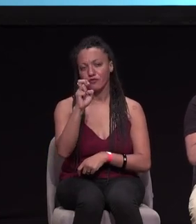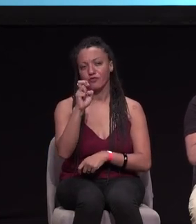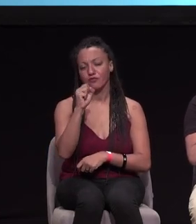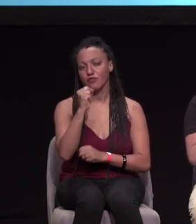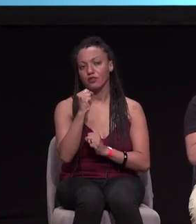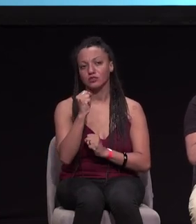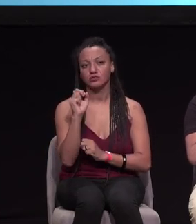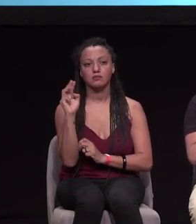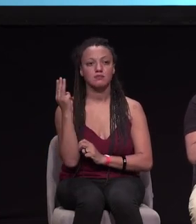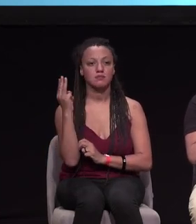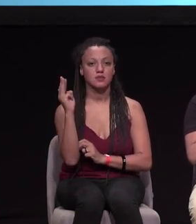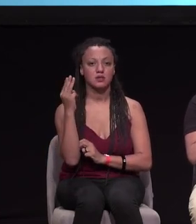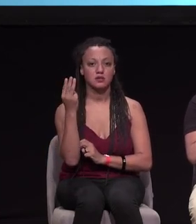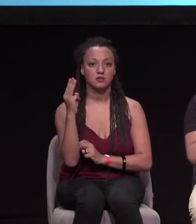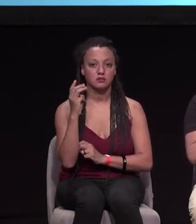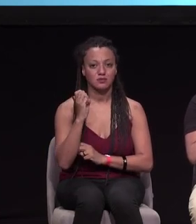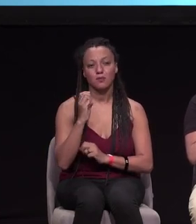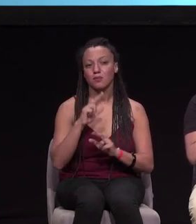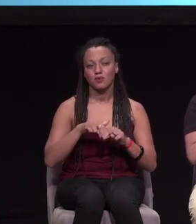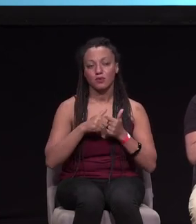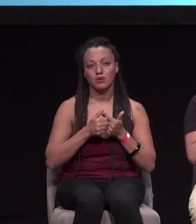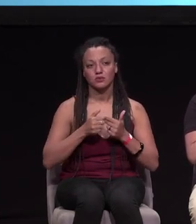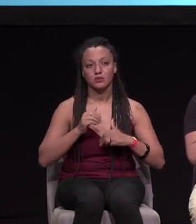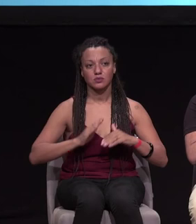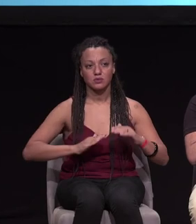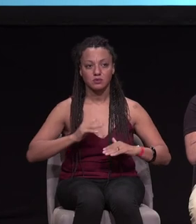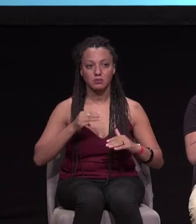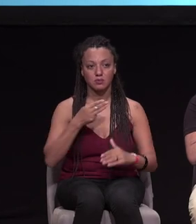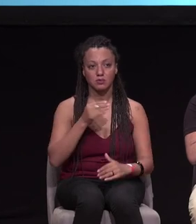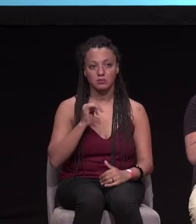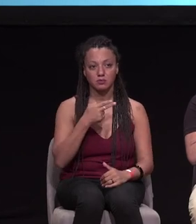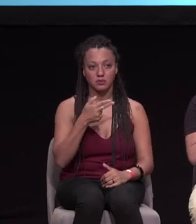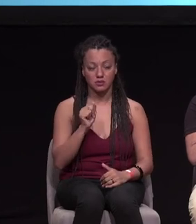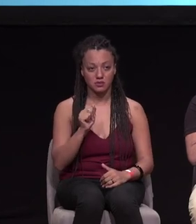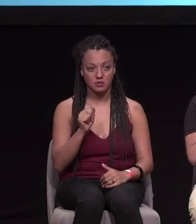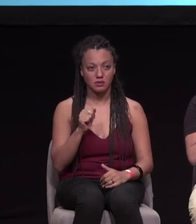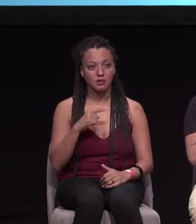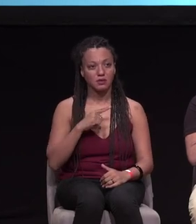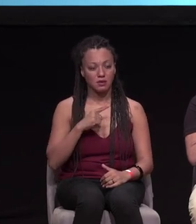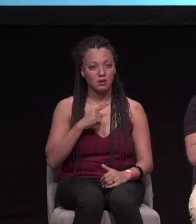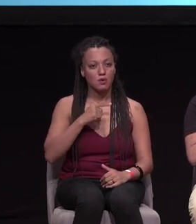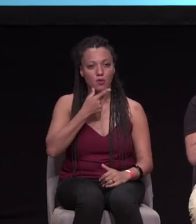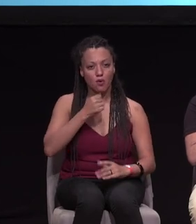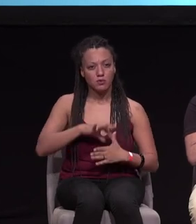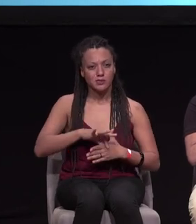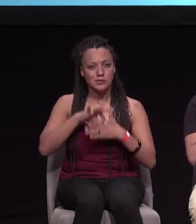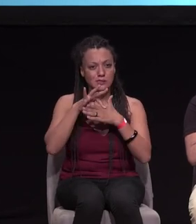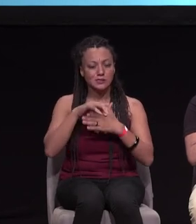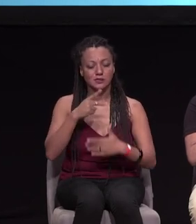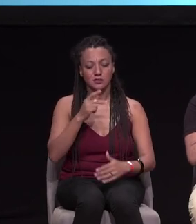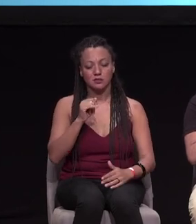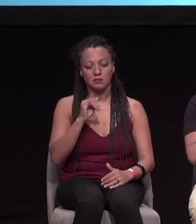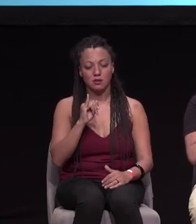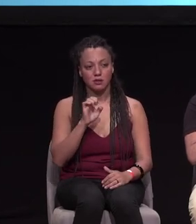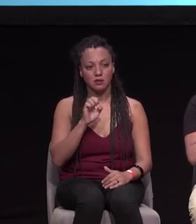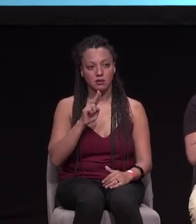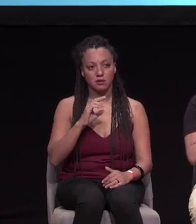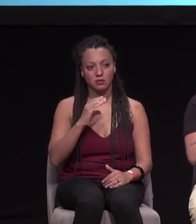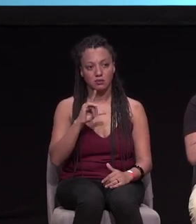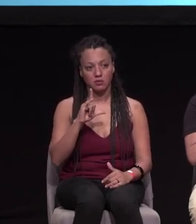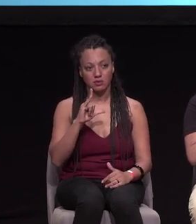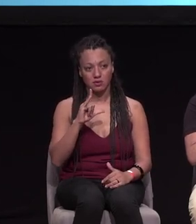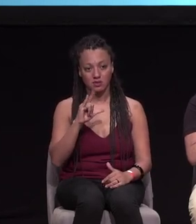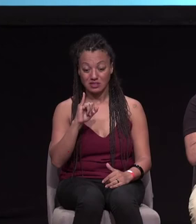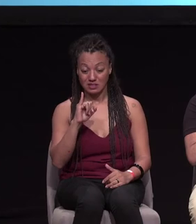tambor de mina né agora pouco assim tem também a grande liderança do pai euclides né que morreu pouco tempo e que